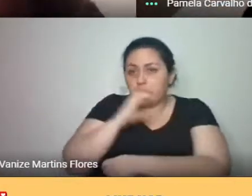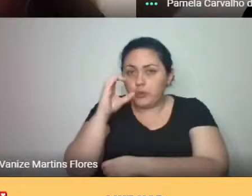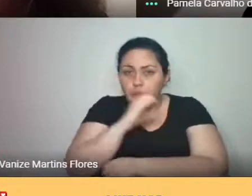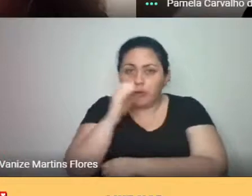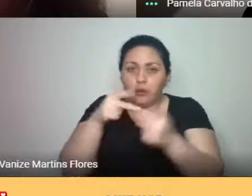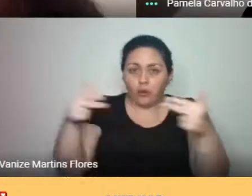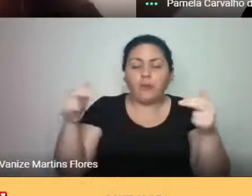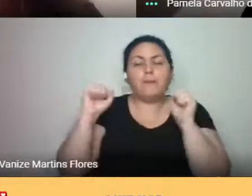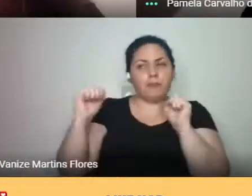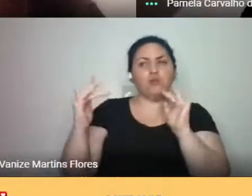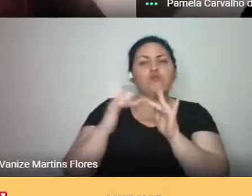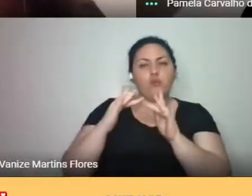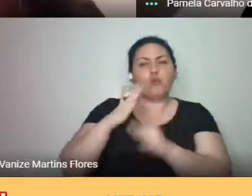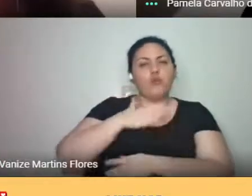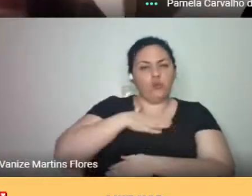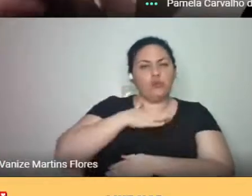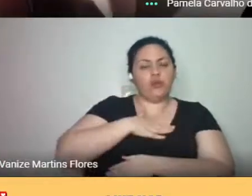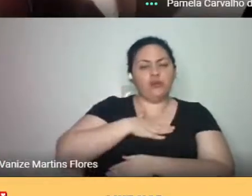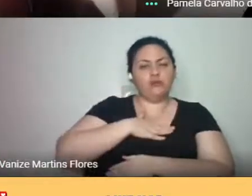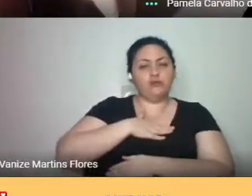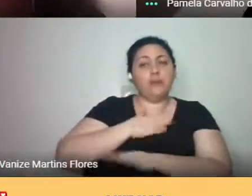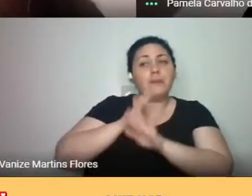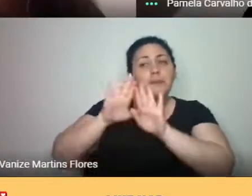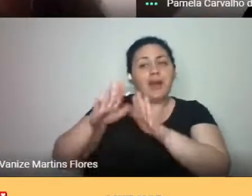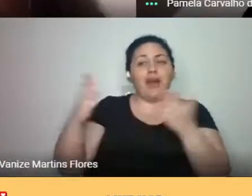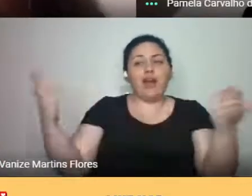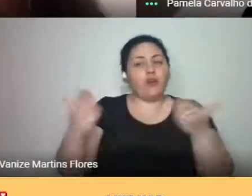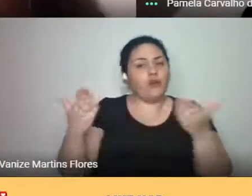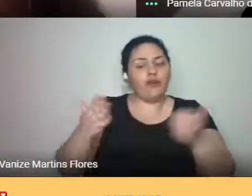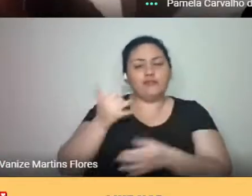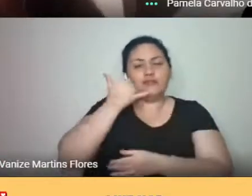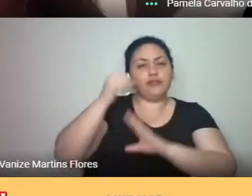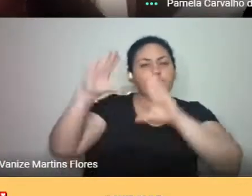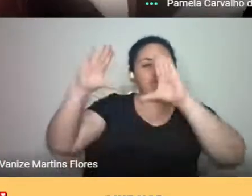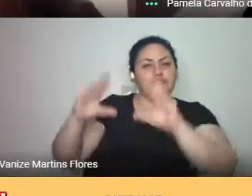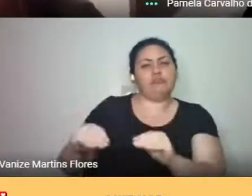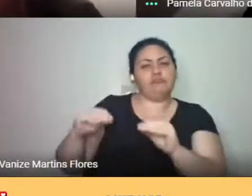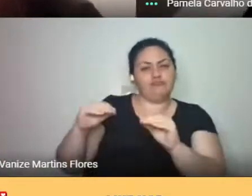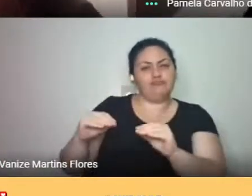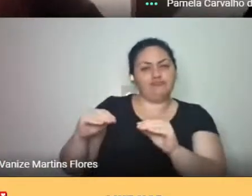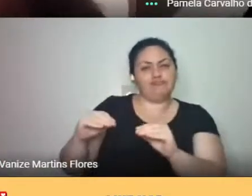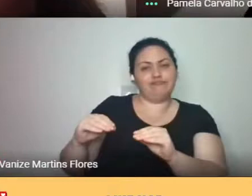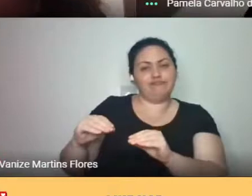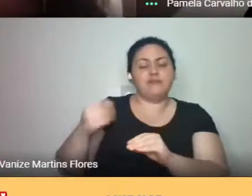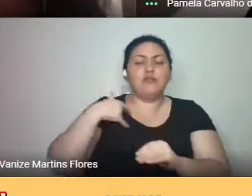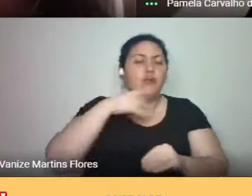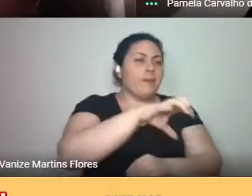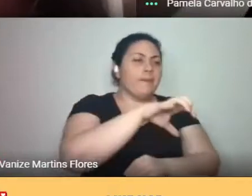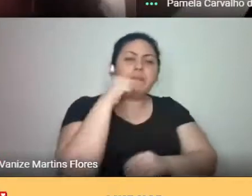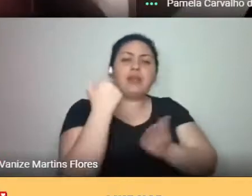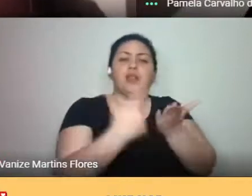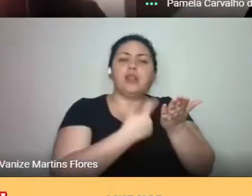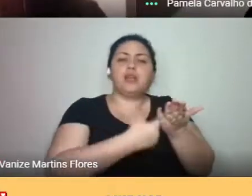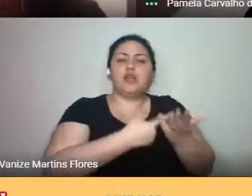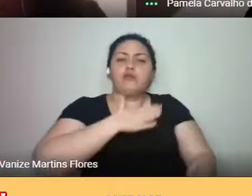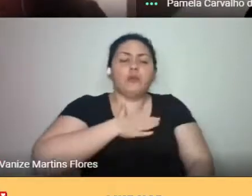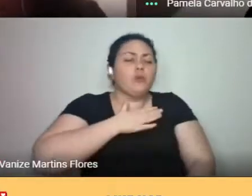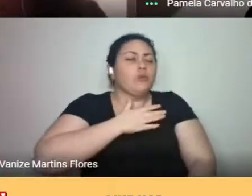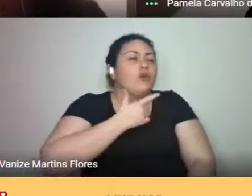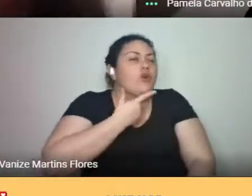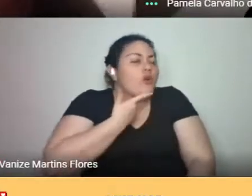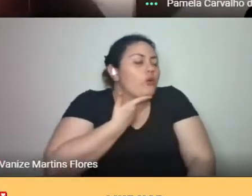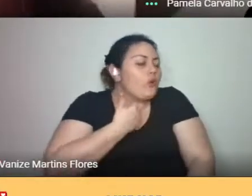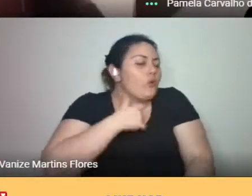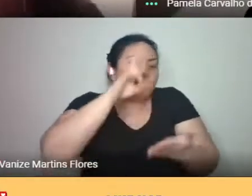entrar em contato comigo, mas agora eu vou desconectar, né, eu vou soltar o celular, eu vou pegar o livro que eu gosto muito de ler, o que eu estou muito interessada em